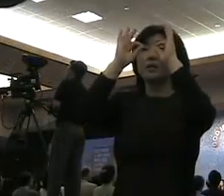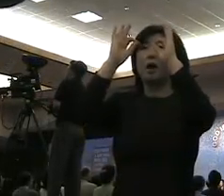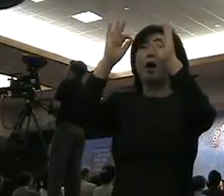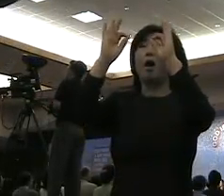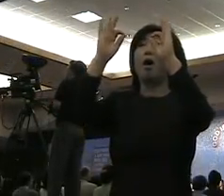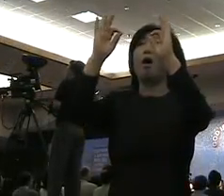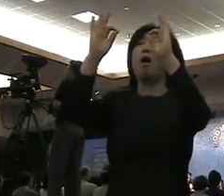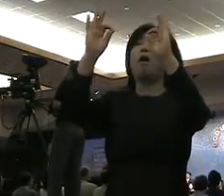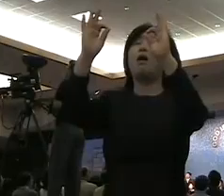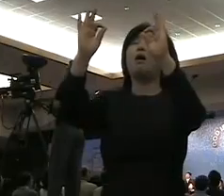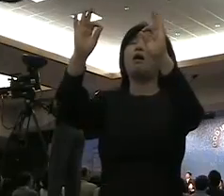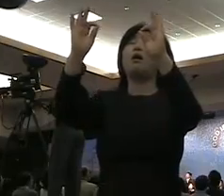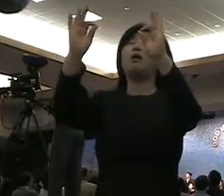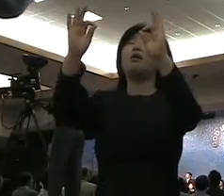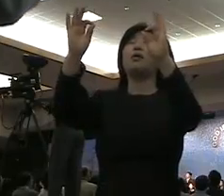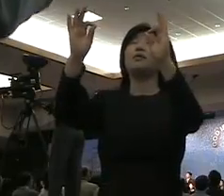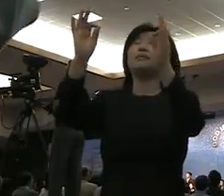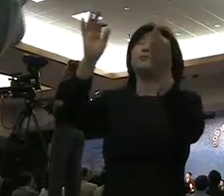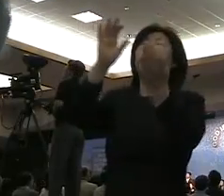섭리보리사